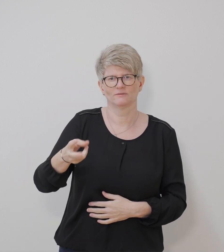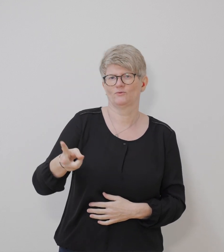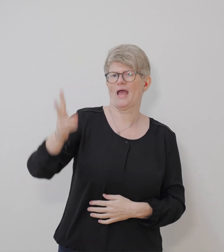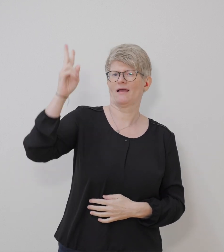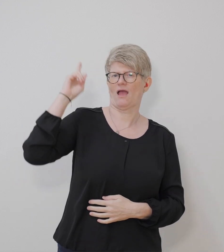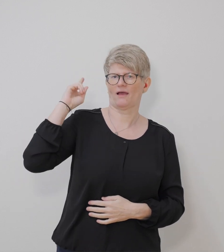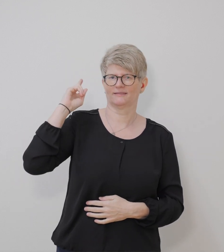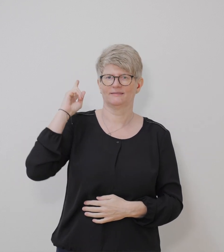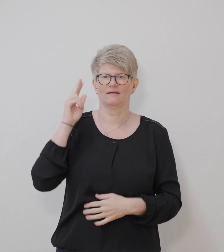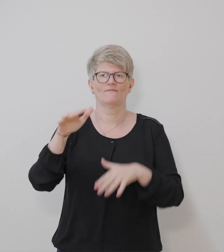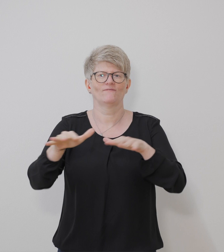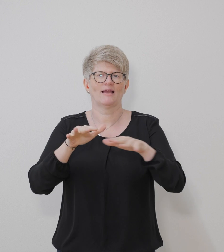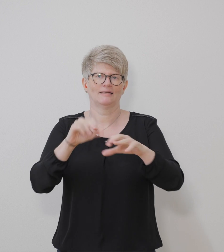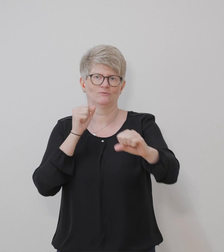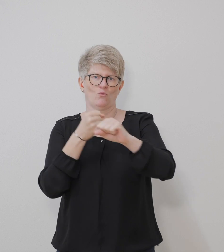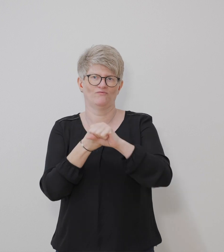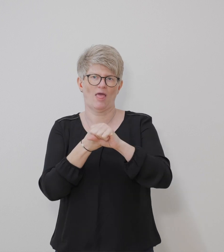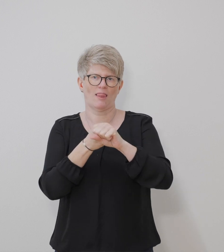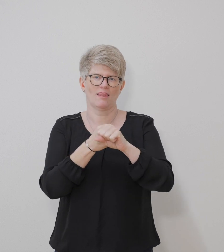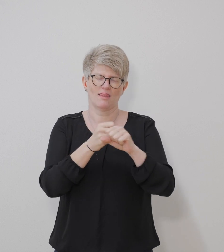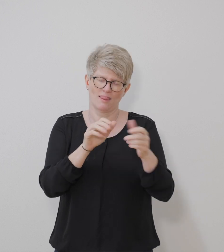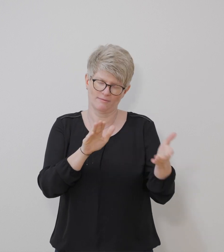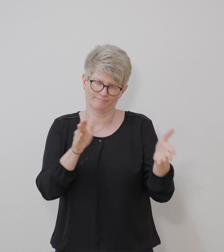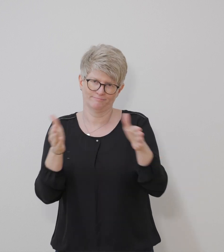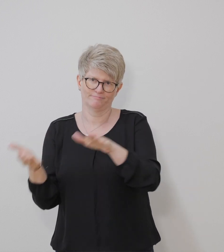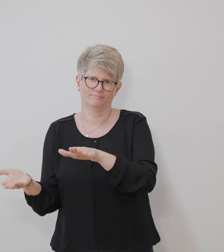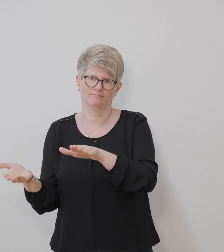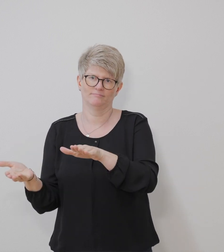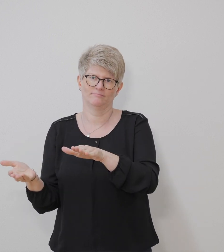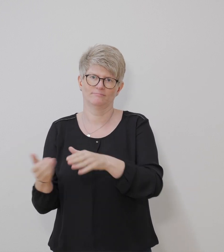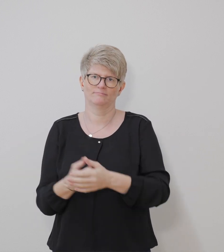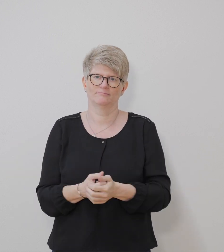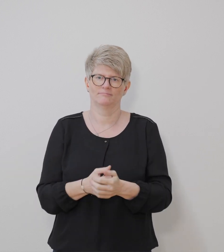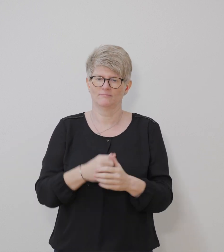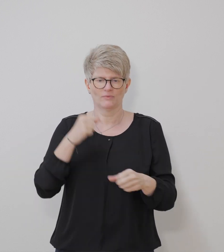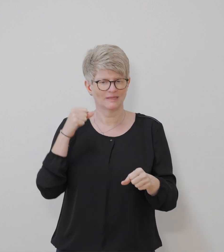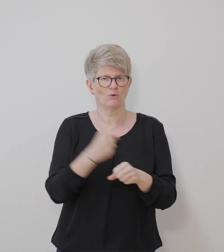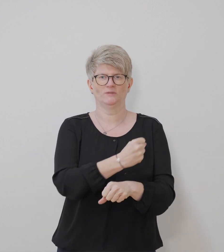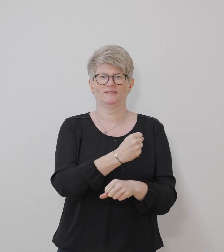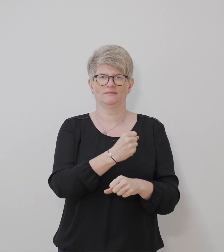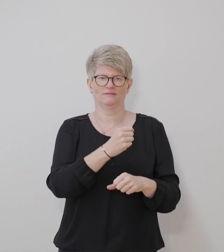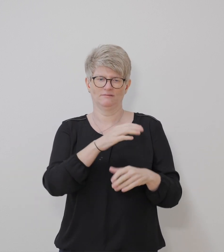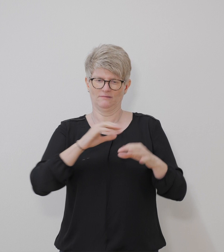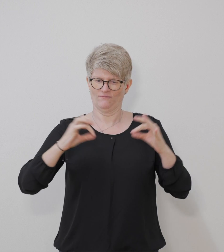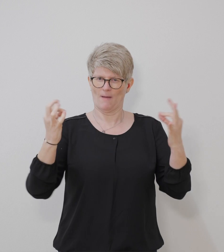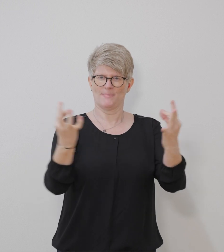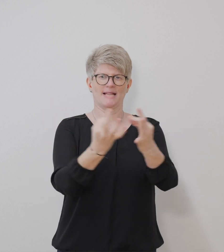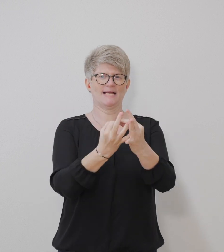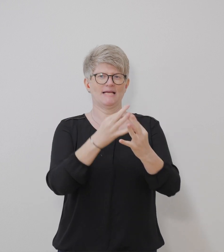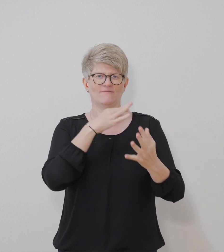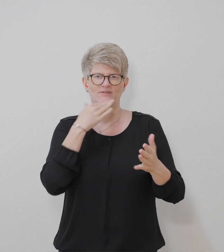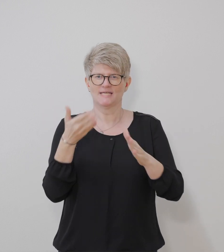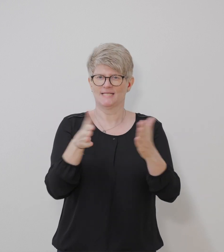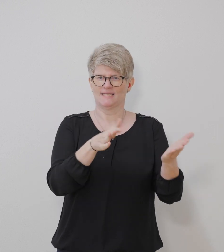führte. Ihr zweiter Sohn starb vor 2 Jahren bei einem schweren Verkehrsunfall.